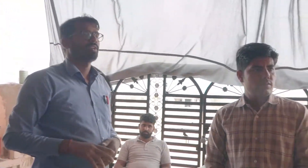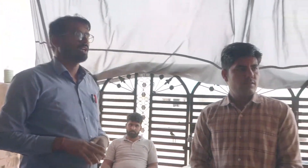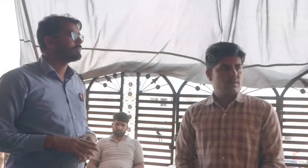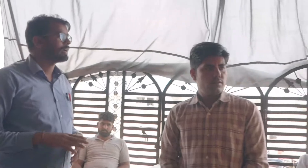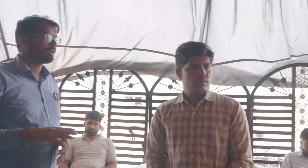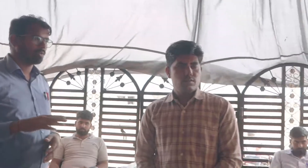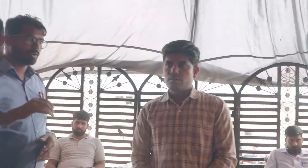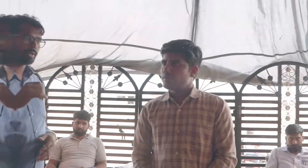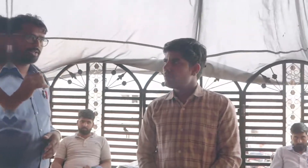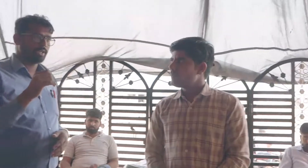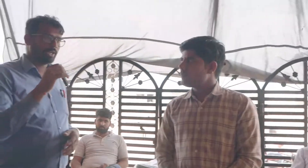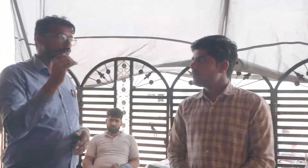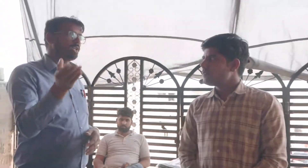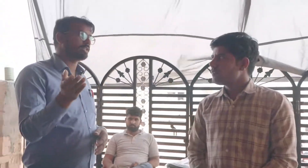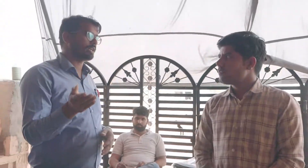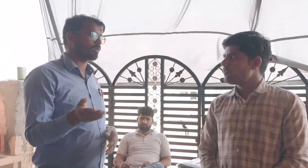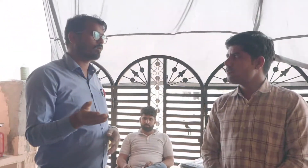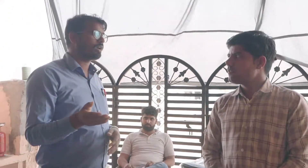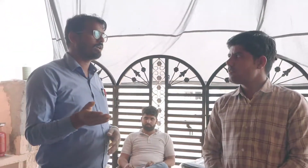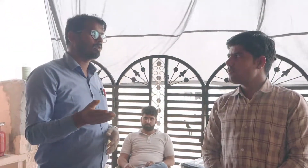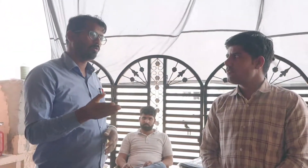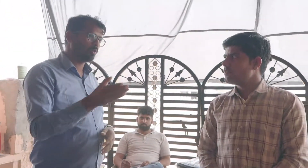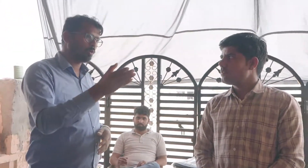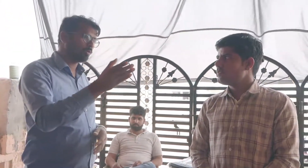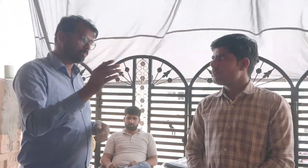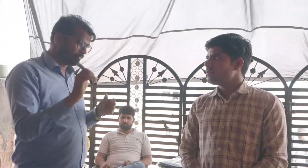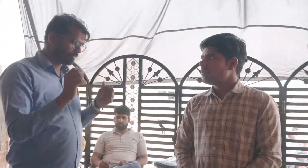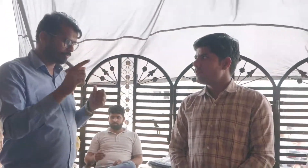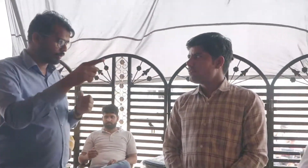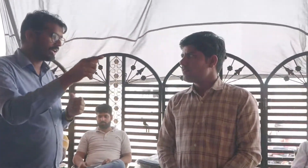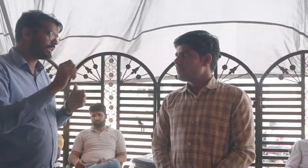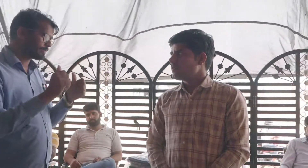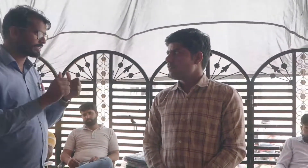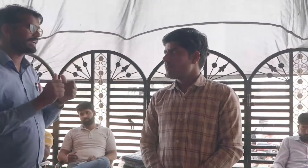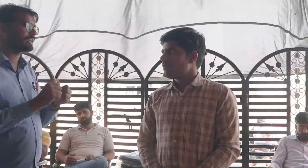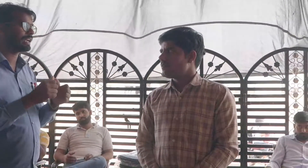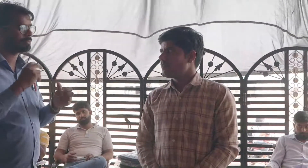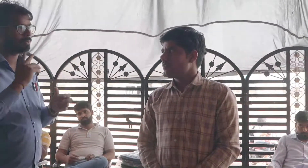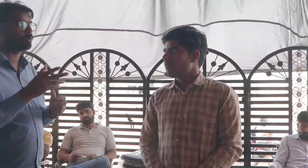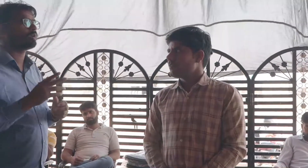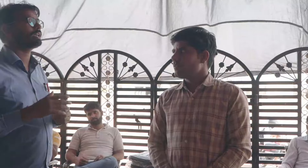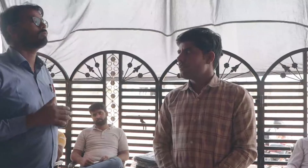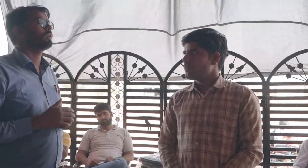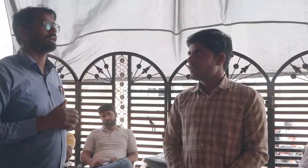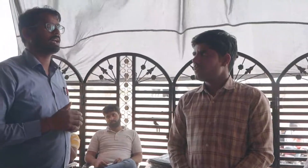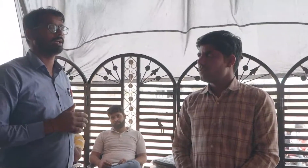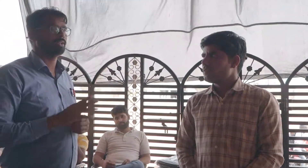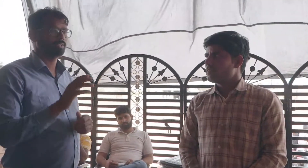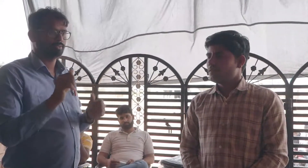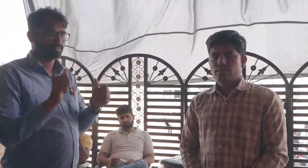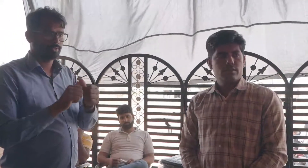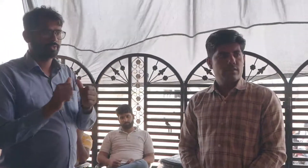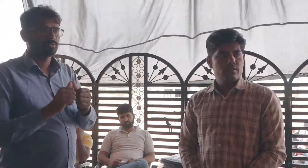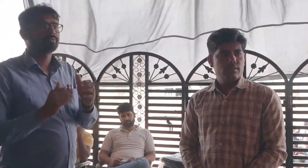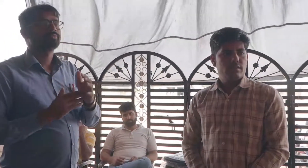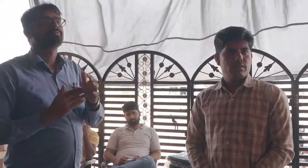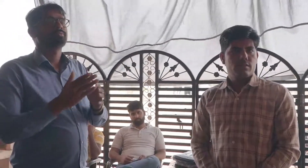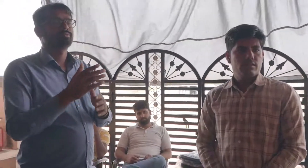अभी मैं अल्फाबेटली ए टू जेड तक करवाऊंगा, वो इंग्लिश में साइन करेगा, मैं बोलूंगा कि बोल क्या रहा है।